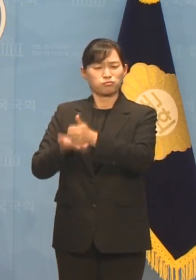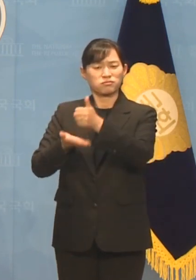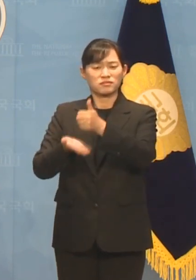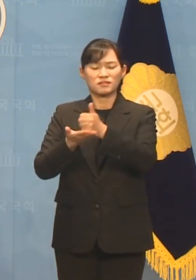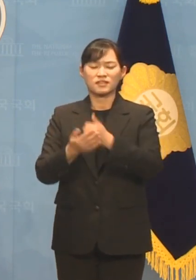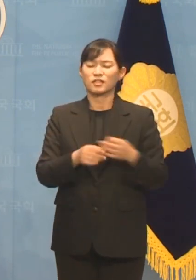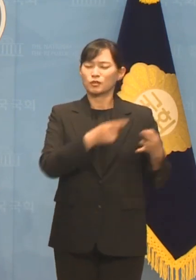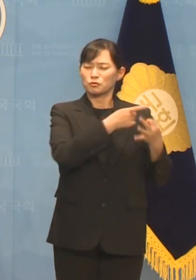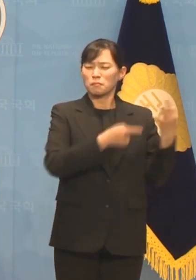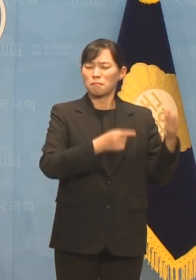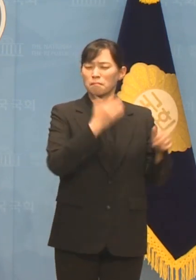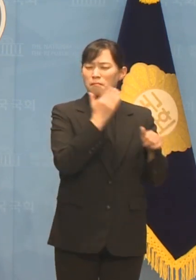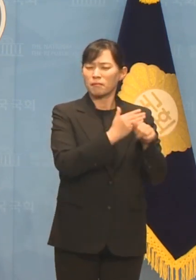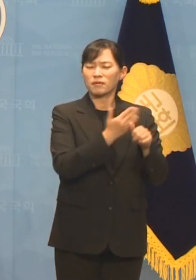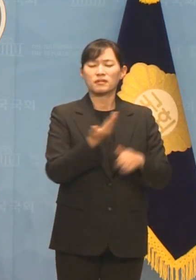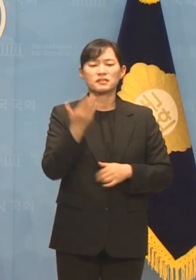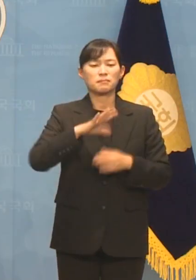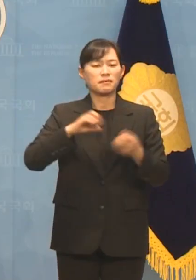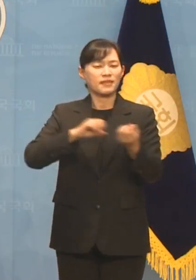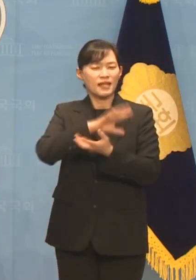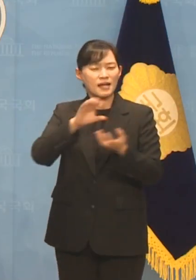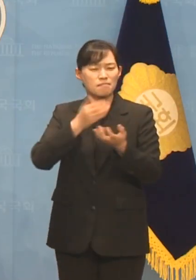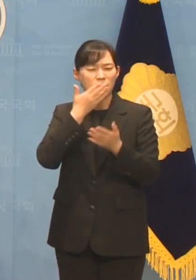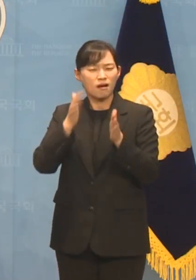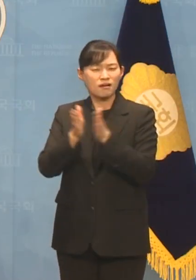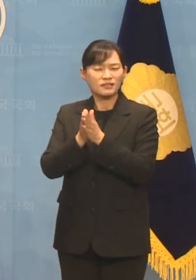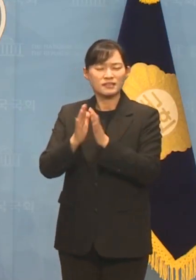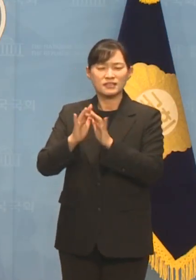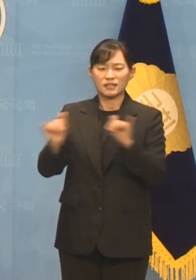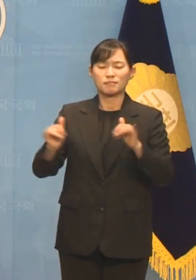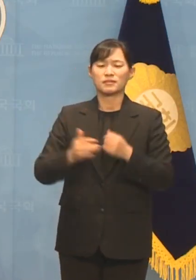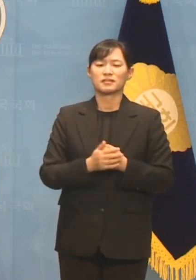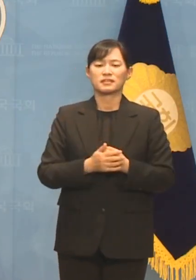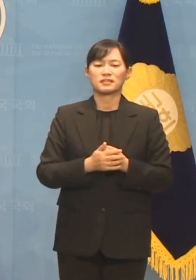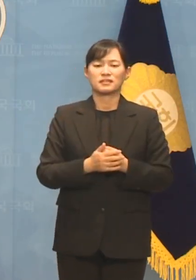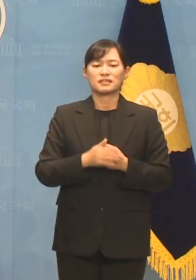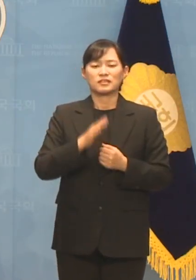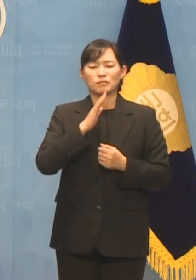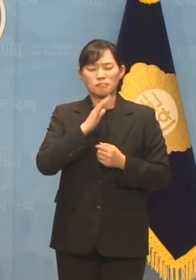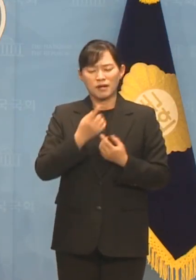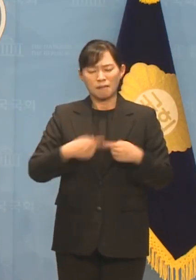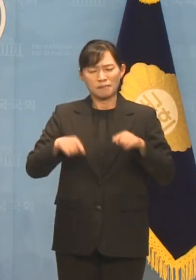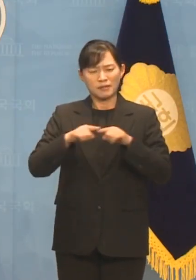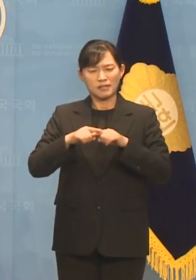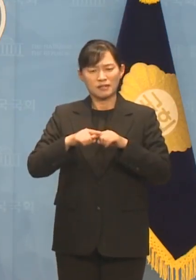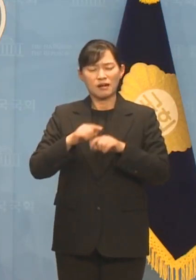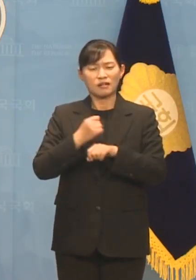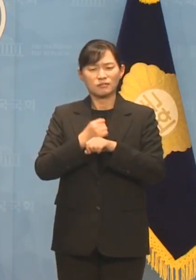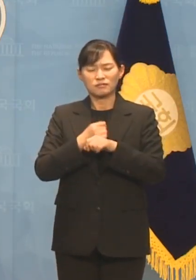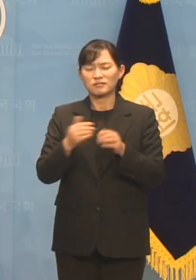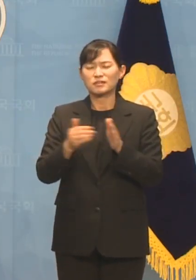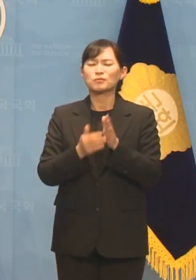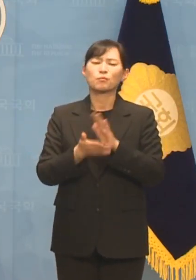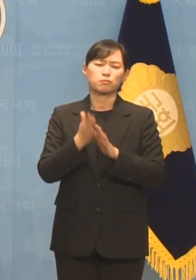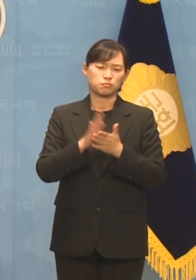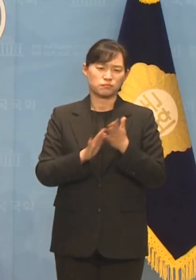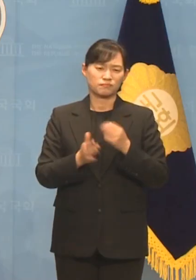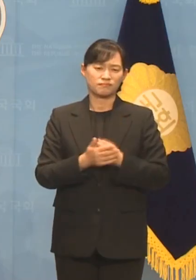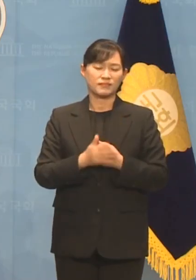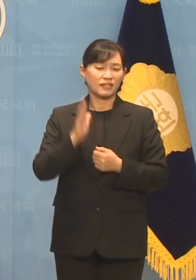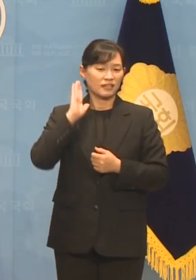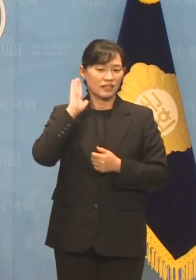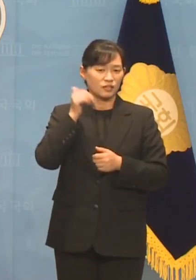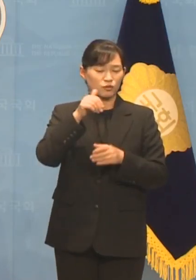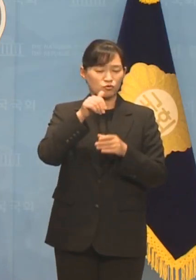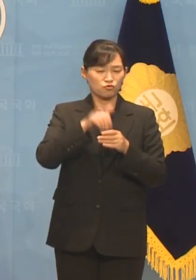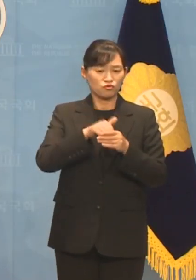윤석열이 파면되었지만 내란 동조 세력의 위헌 형태는 끝이 없습니다. 다음 국민의힘 대선주자 거짓말